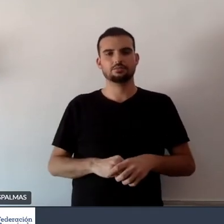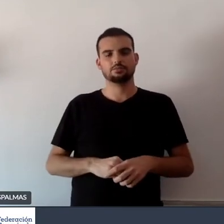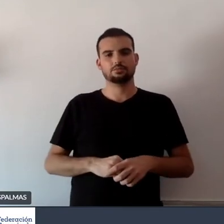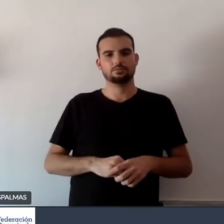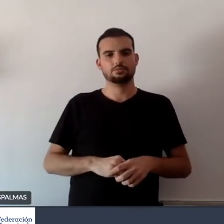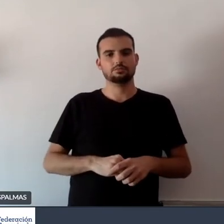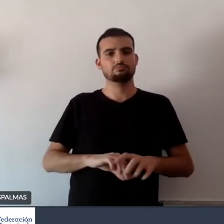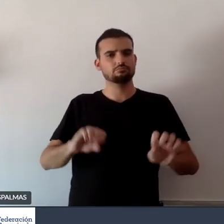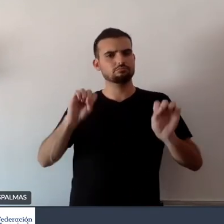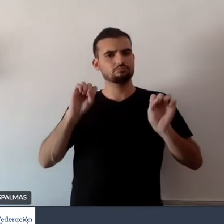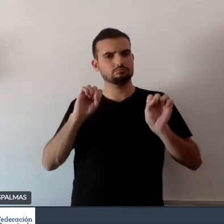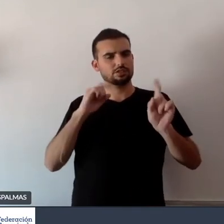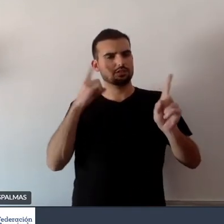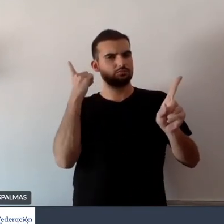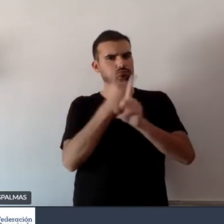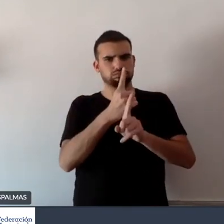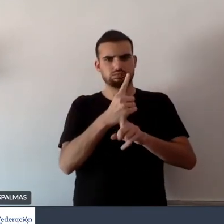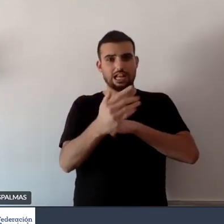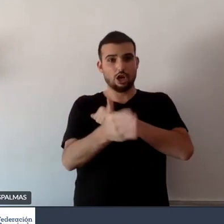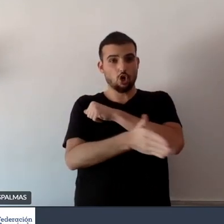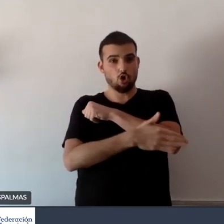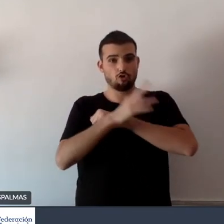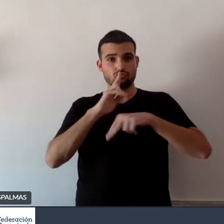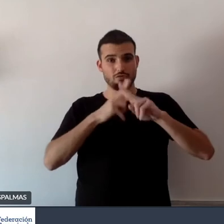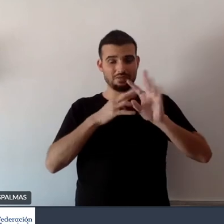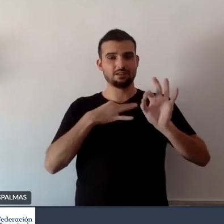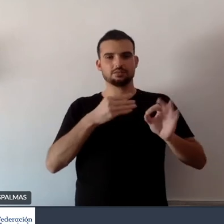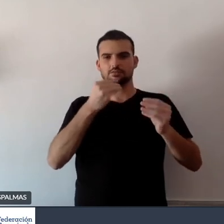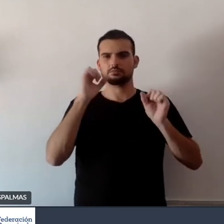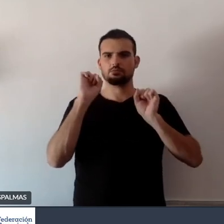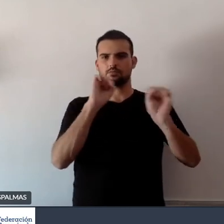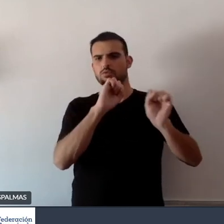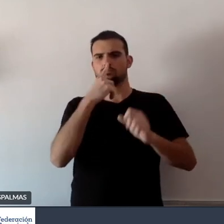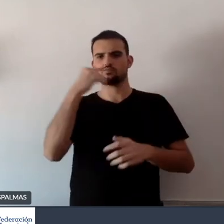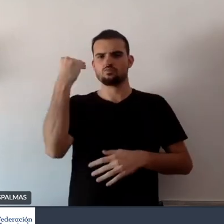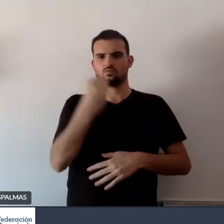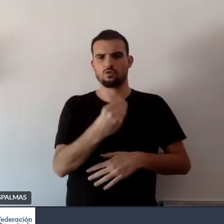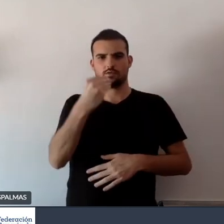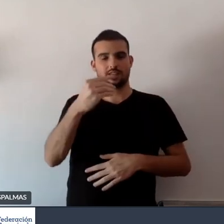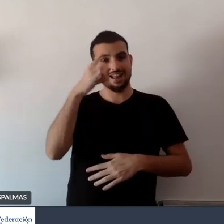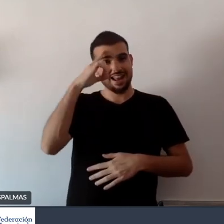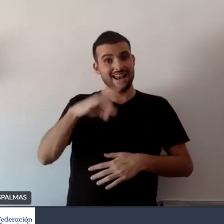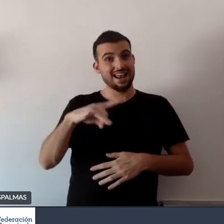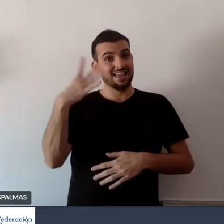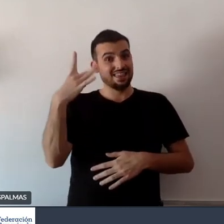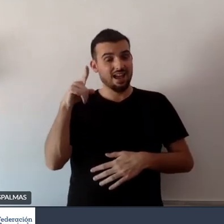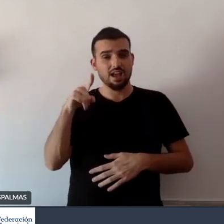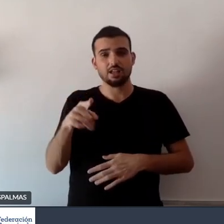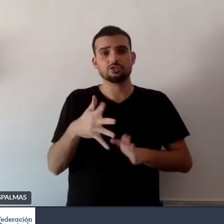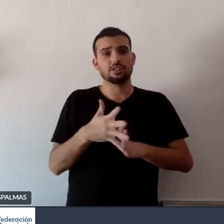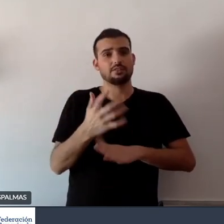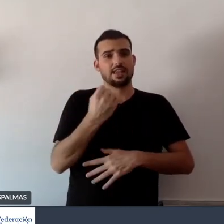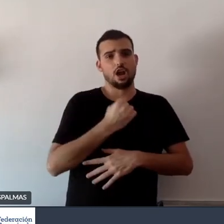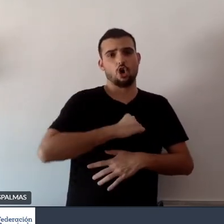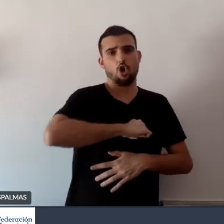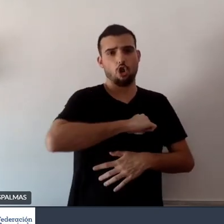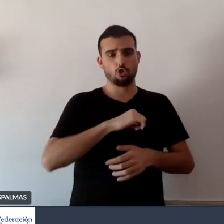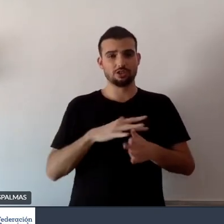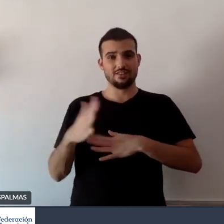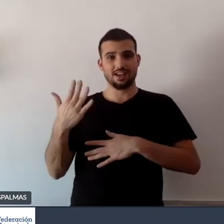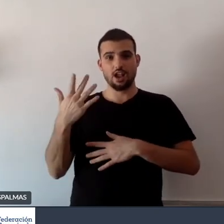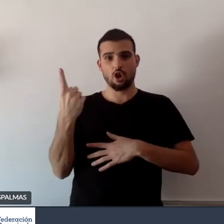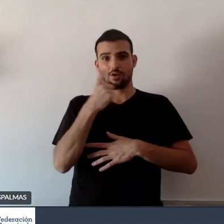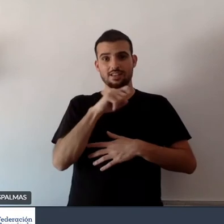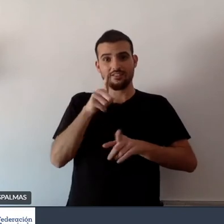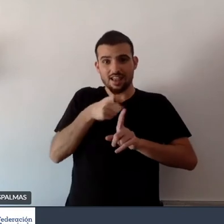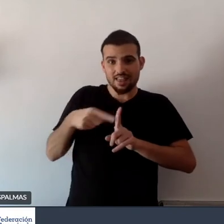Ataca muy bien el codo. Esta es la idea de este tipo de penetraciones, es atacar el codo, no irse hacia allí,